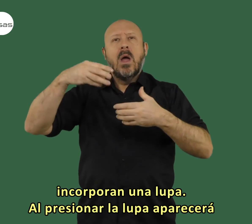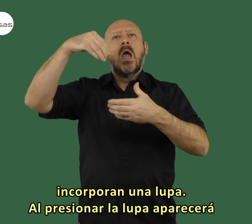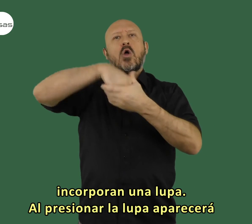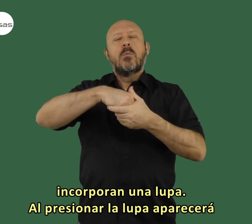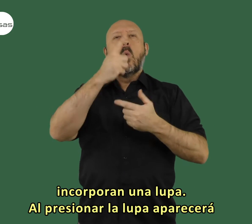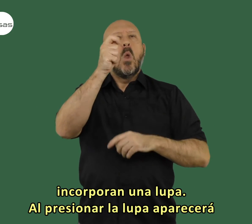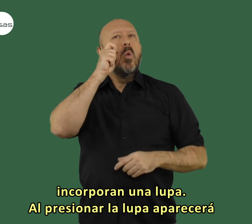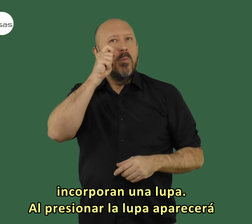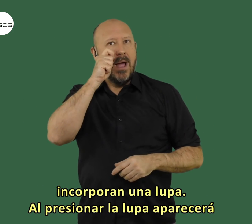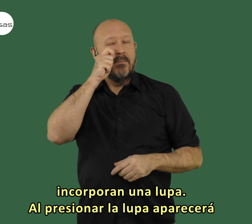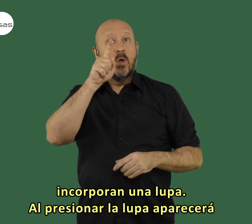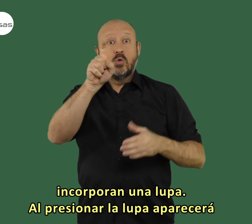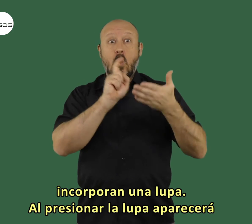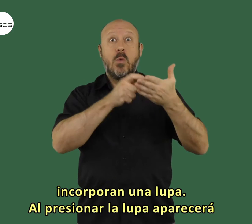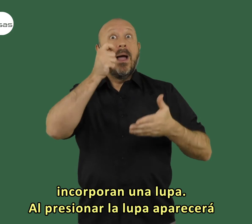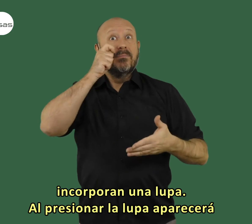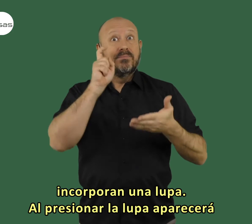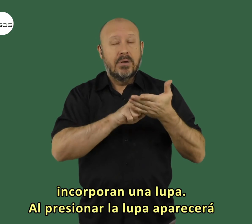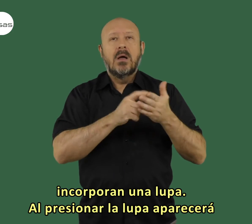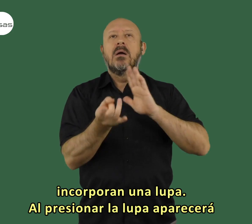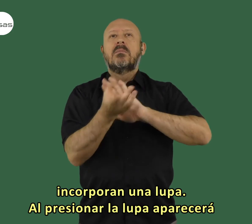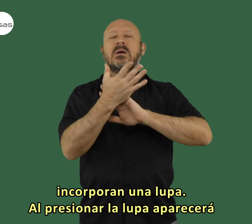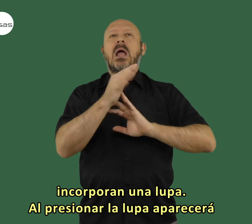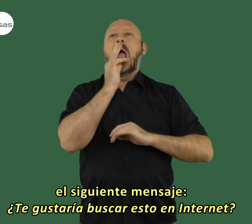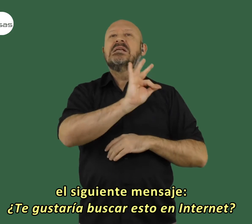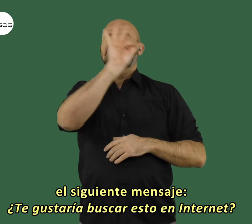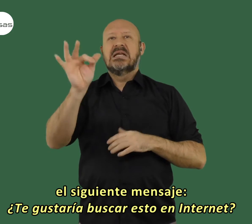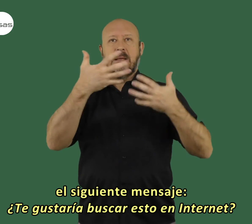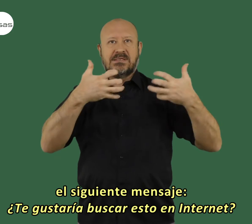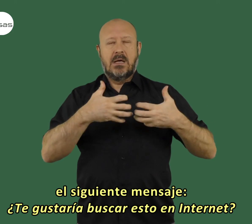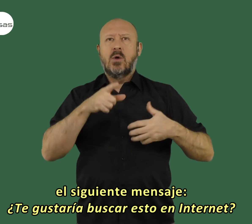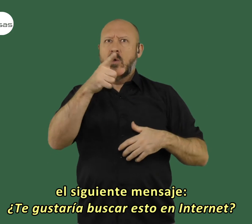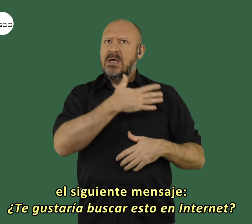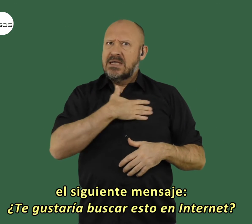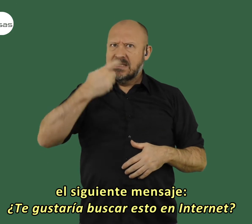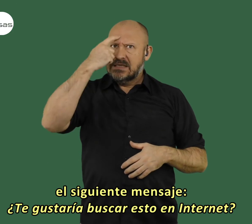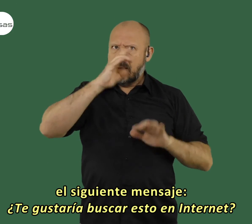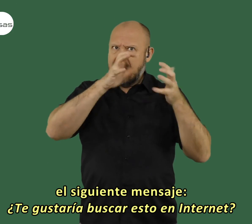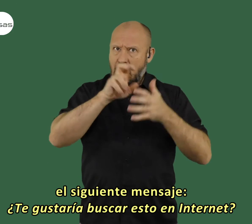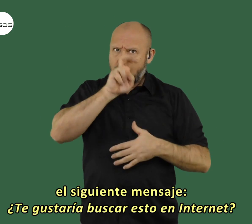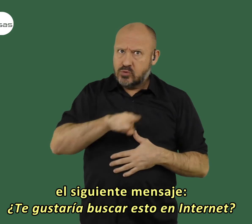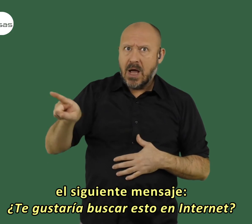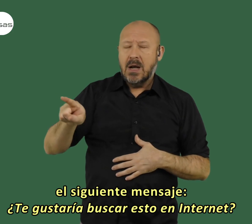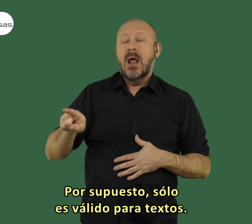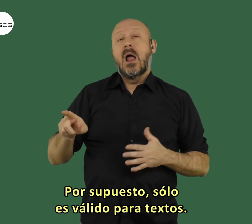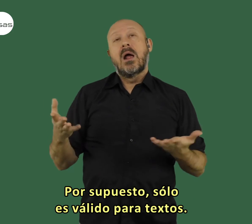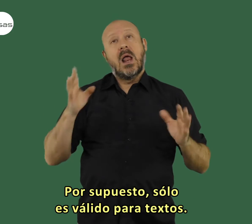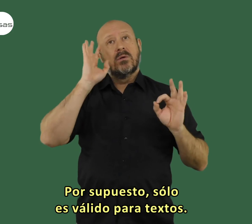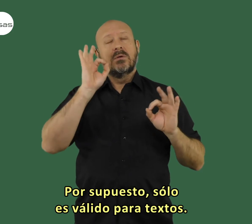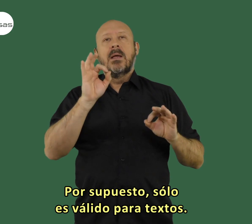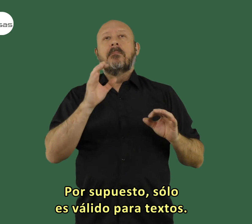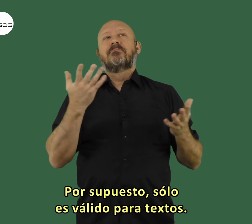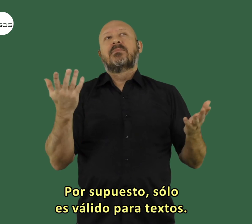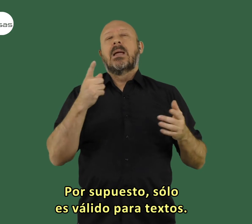reenvíos incorporan una lupa. Al presionar la lupa, aparecerá el siguiente mensaje. ¿Te gustaría buscar esto en Internet? Eso sí,